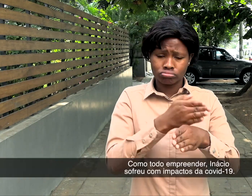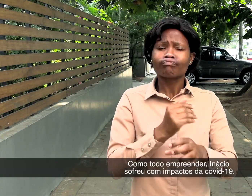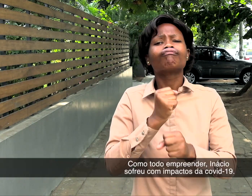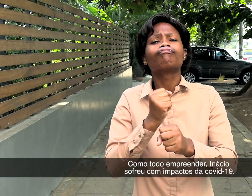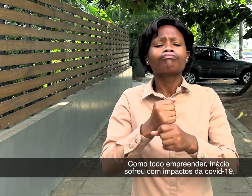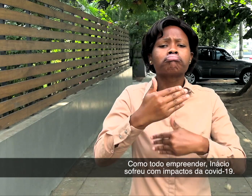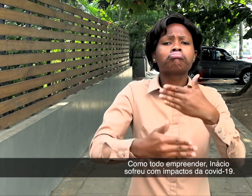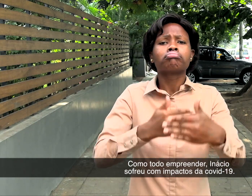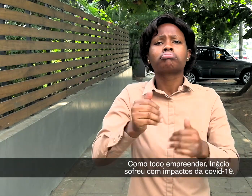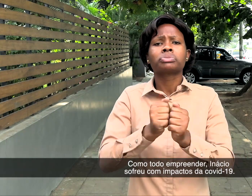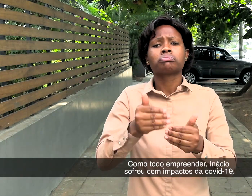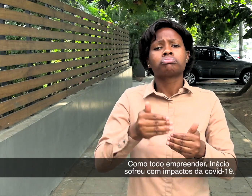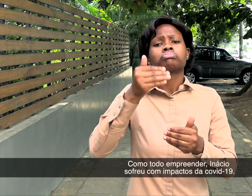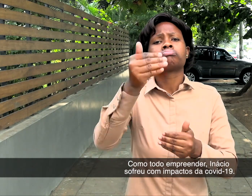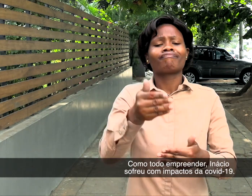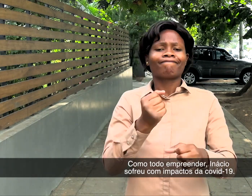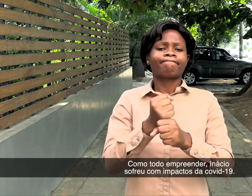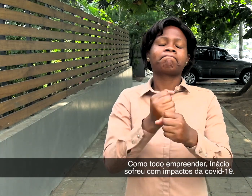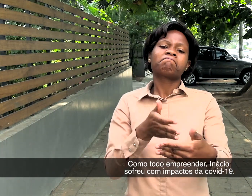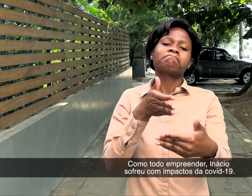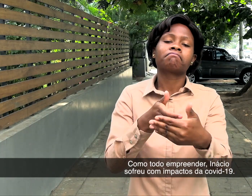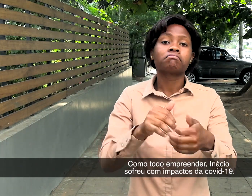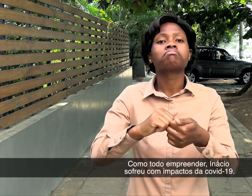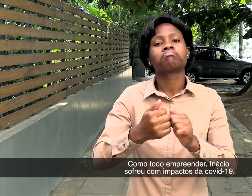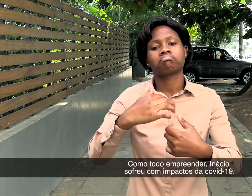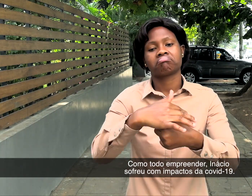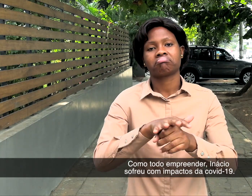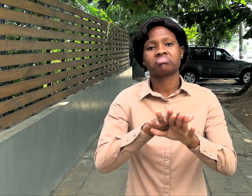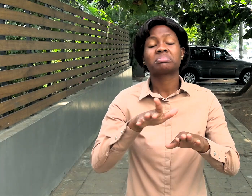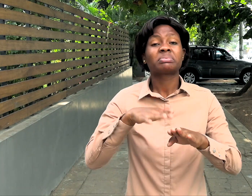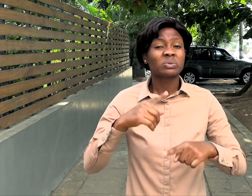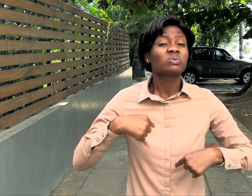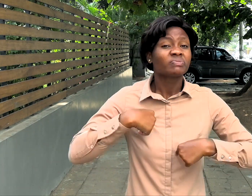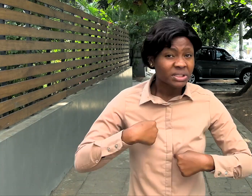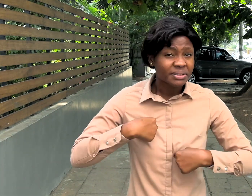Como todo empreendedor, Inácio sofreu com impactos da Covid-19.